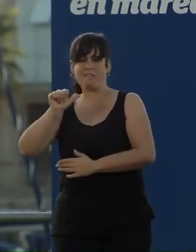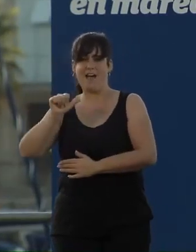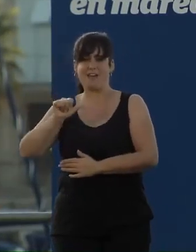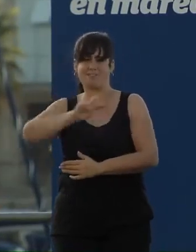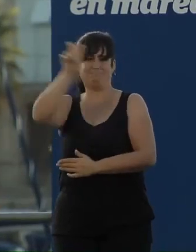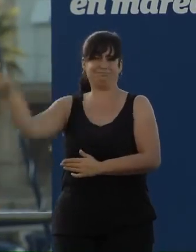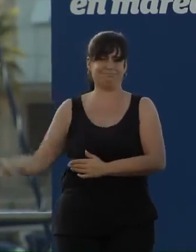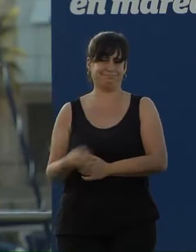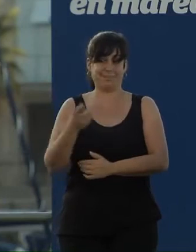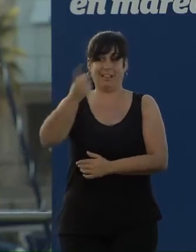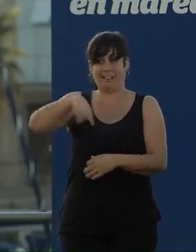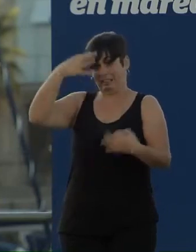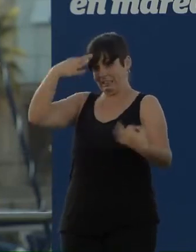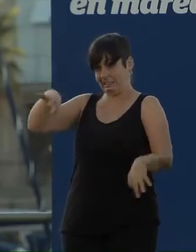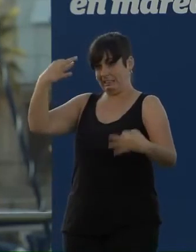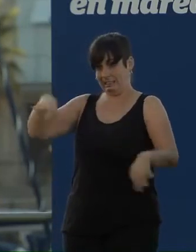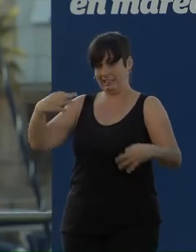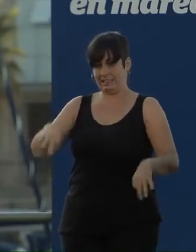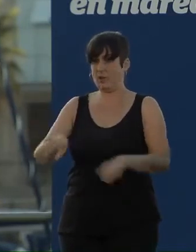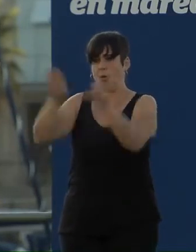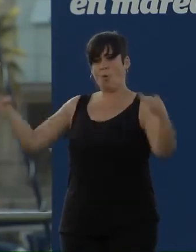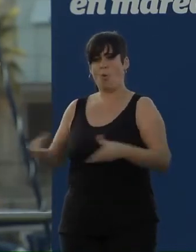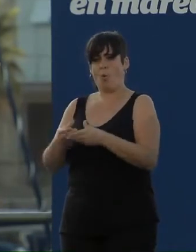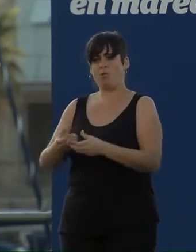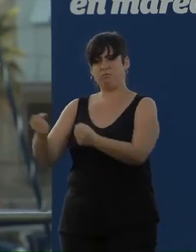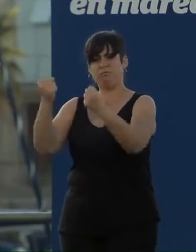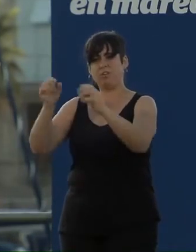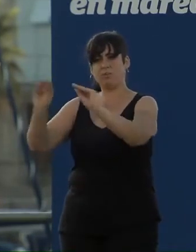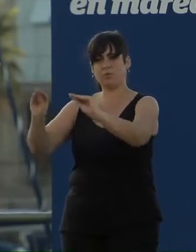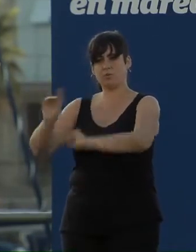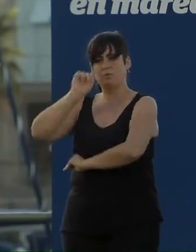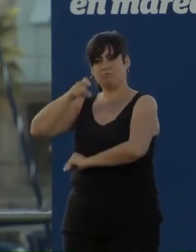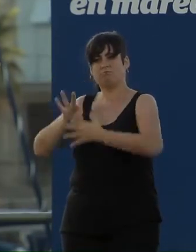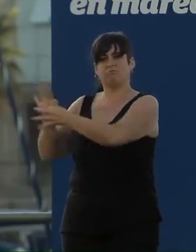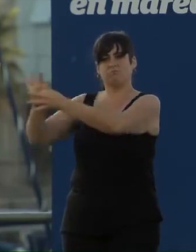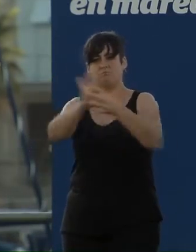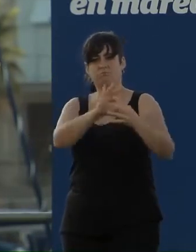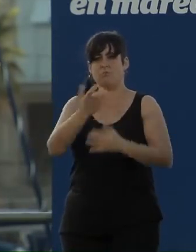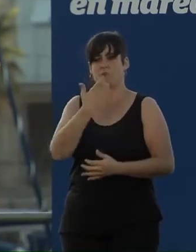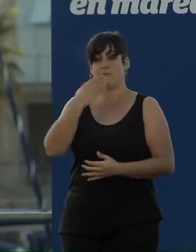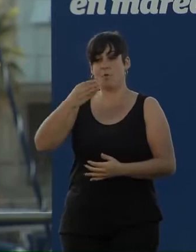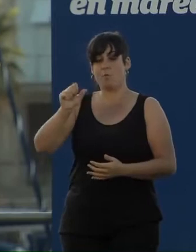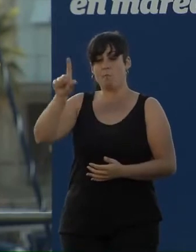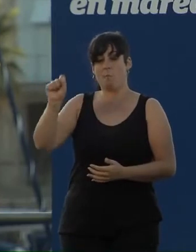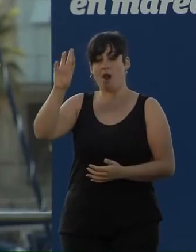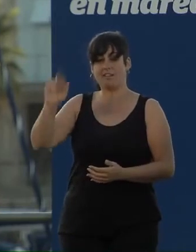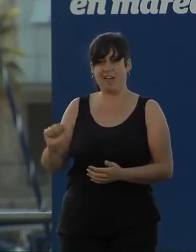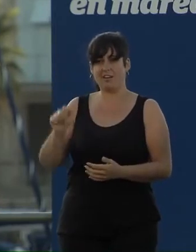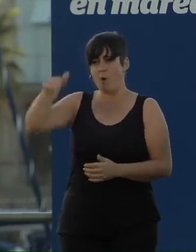Dear a gran coalición a gran coalición de feijó que conar falab